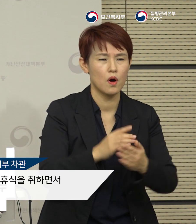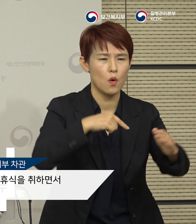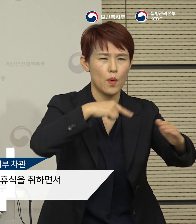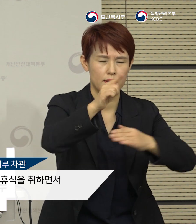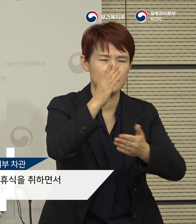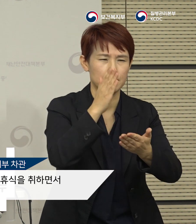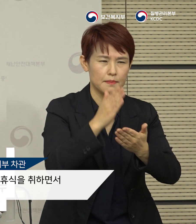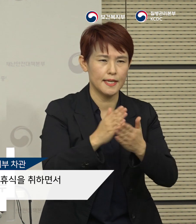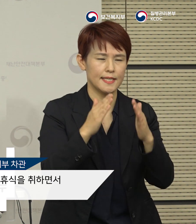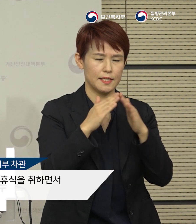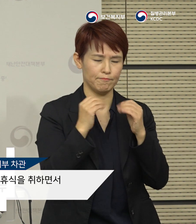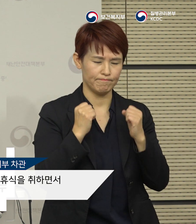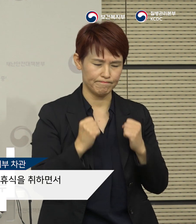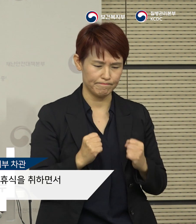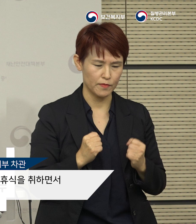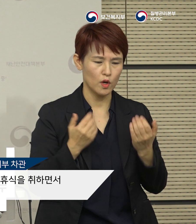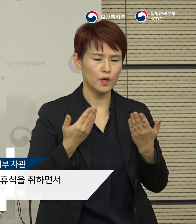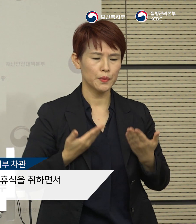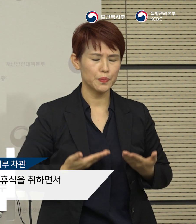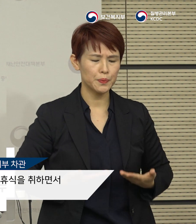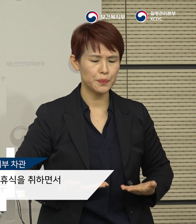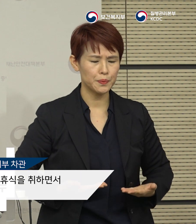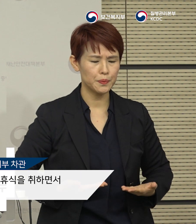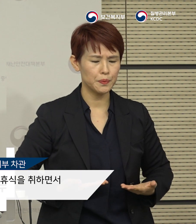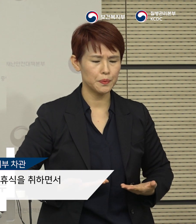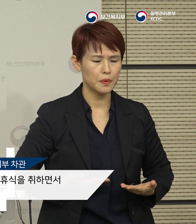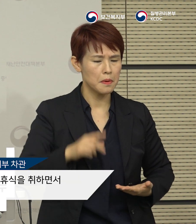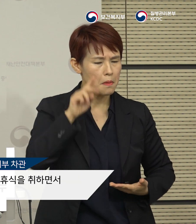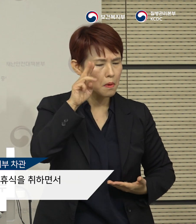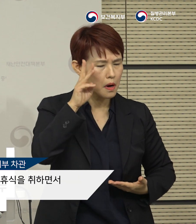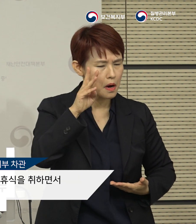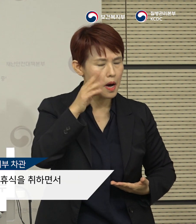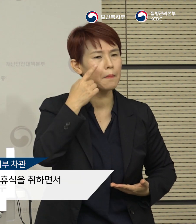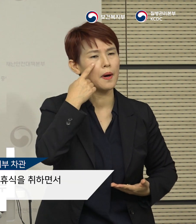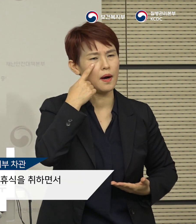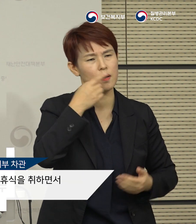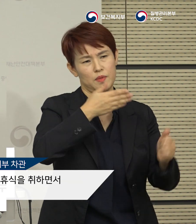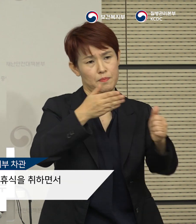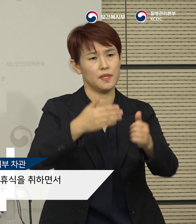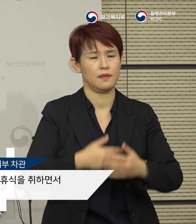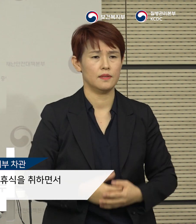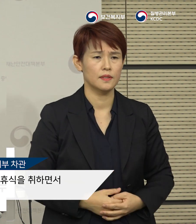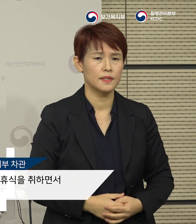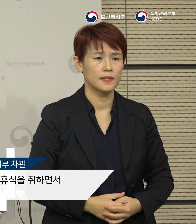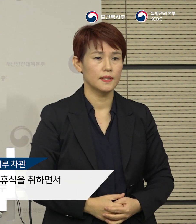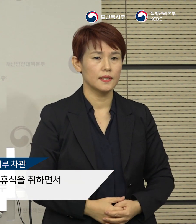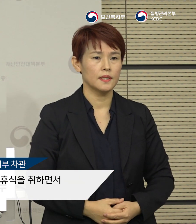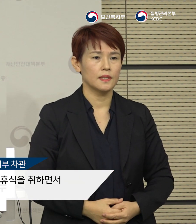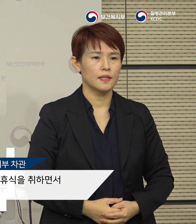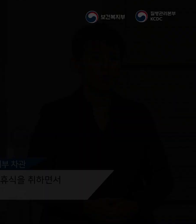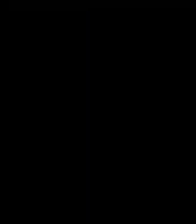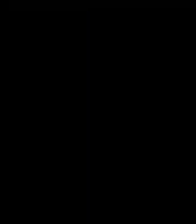말고 외출을 자제하고 집에서 휴식을 취하면서 3, 4일간 경과를 관찰하여 주시기 바랍니다.